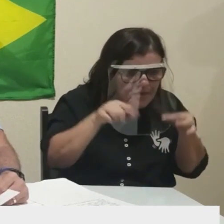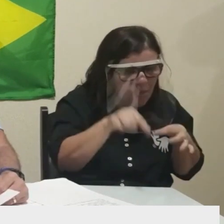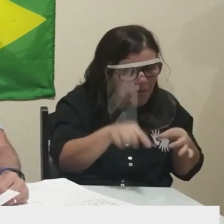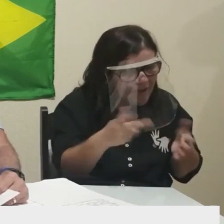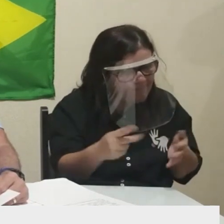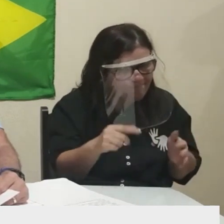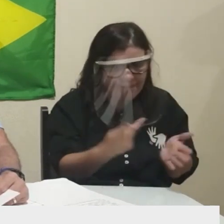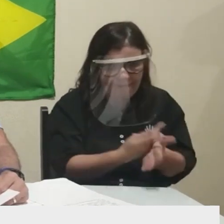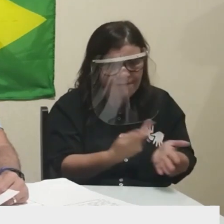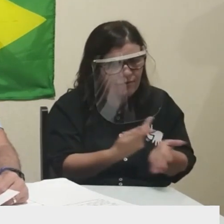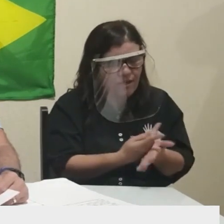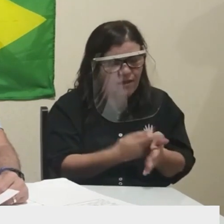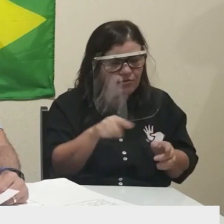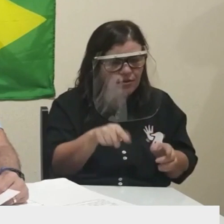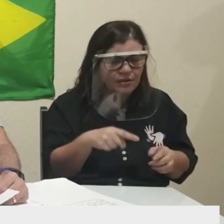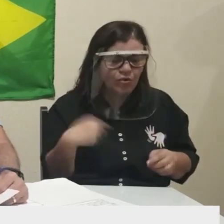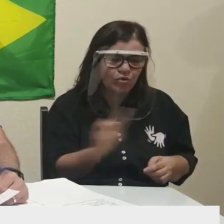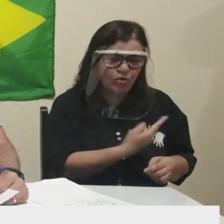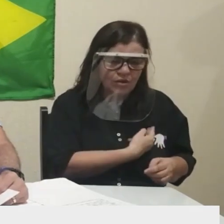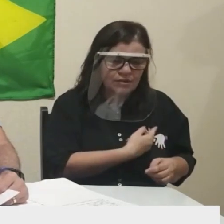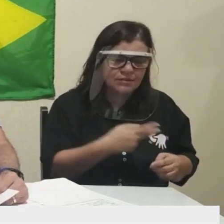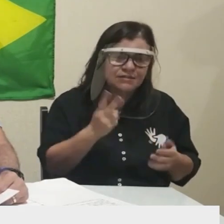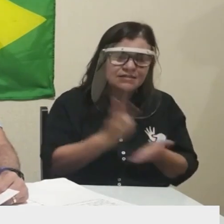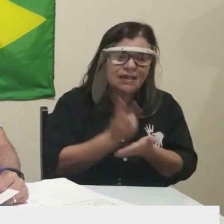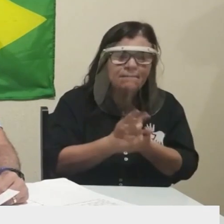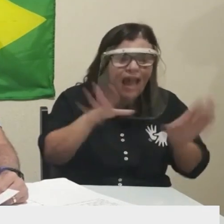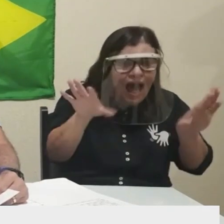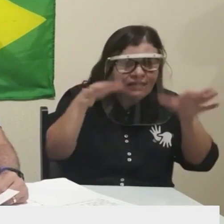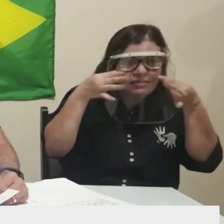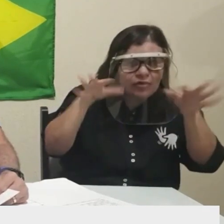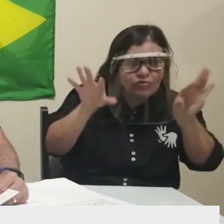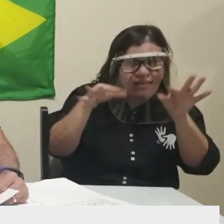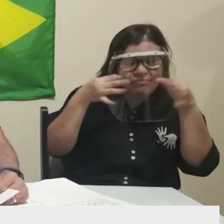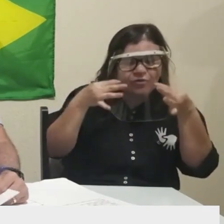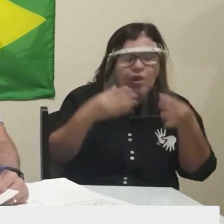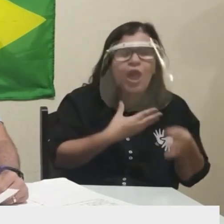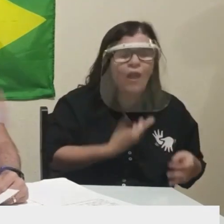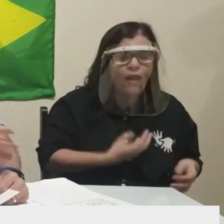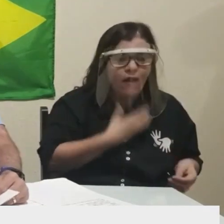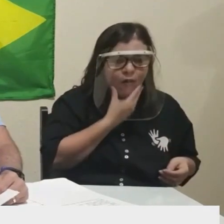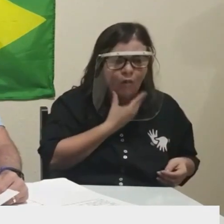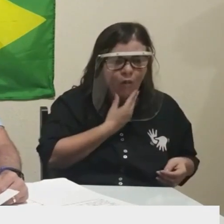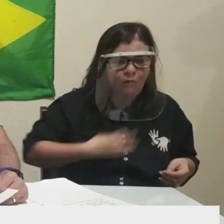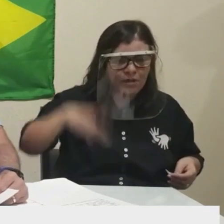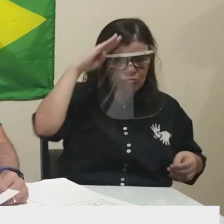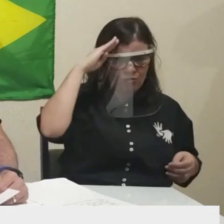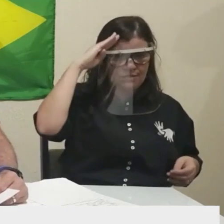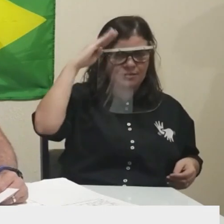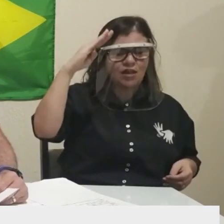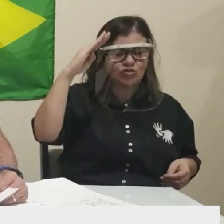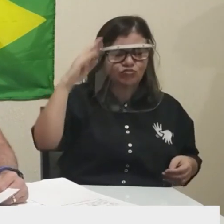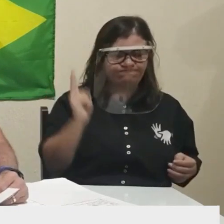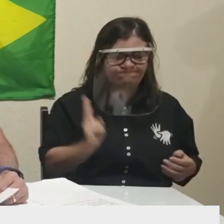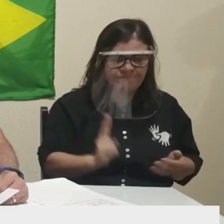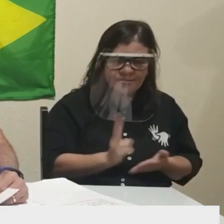zero. Quem está lá é o capitão Wagner, que é capitão do Exército, fez a Academia Militar das Agulhas Negras e é concursado para a CGU.